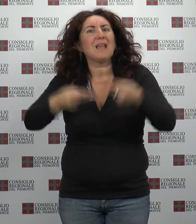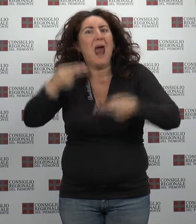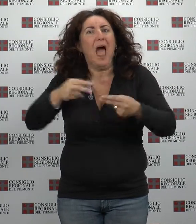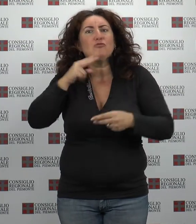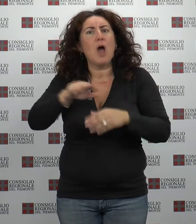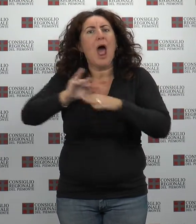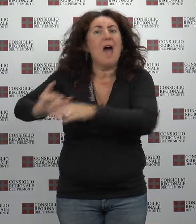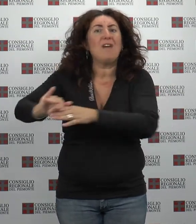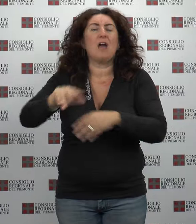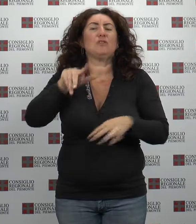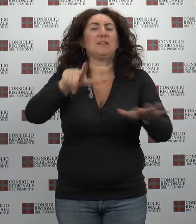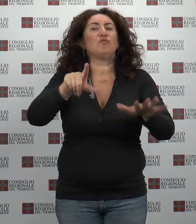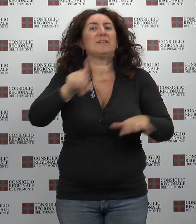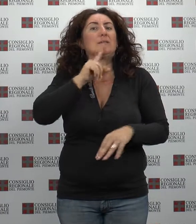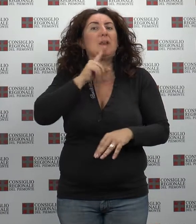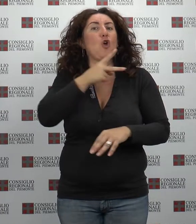17 milioni di euro.